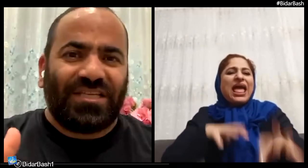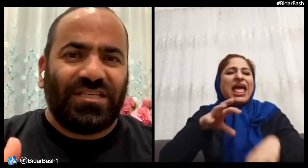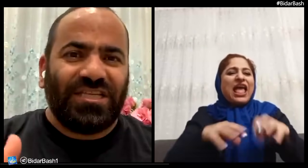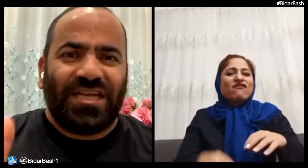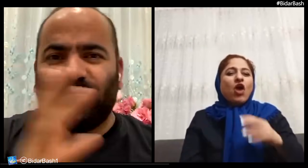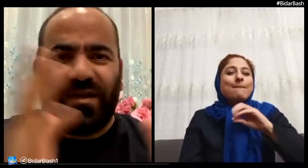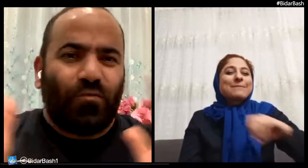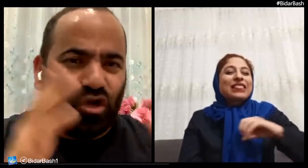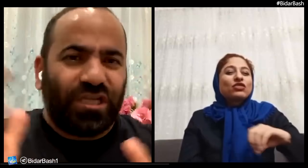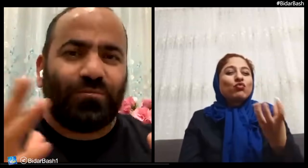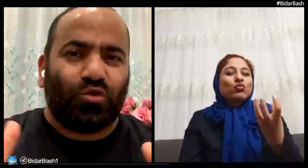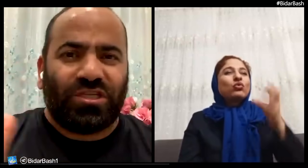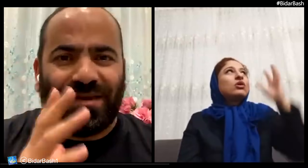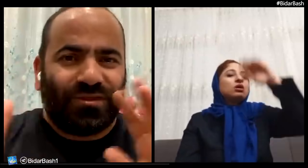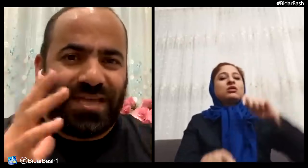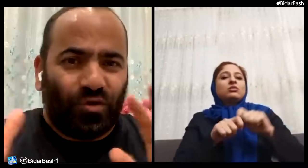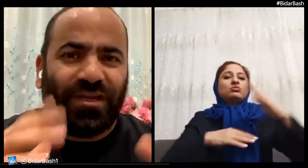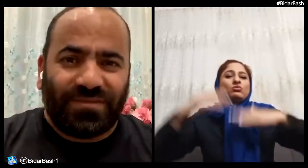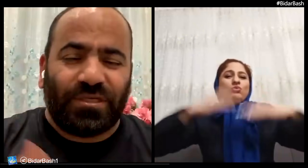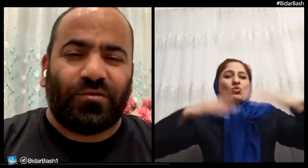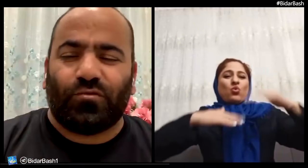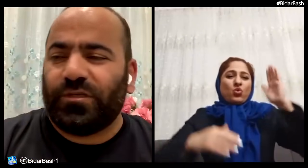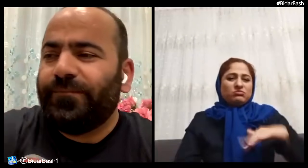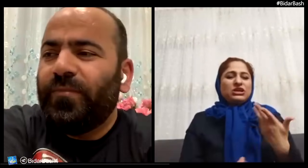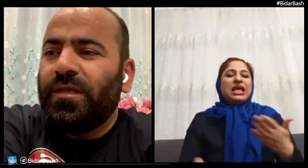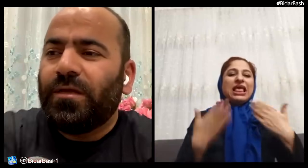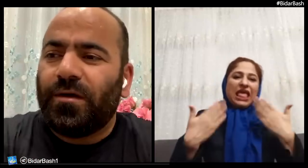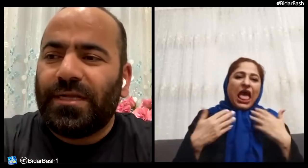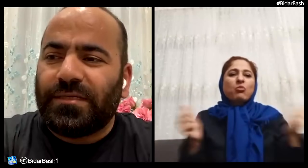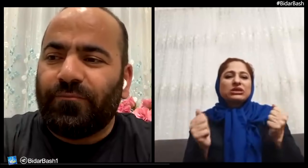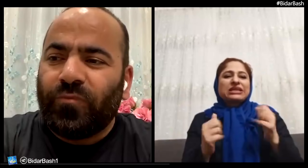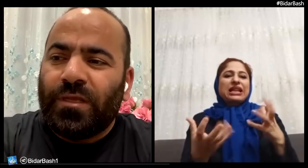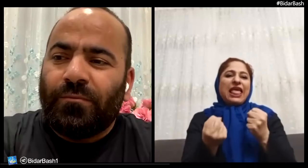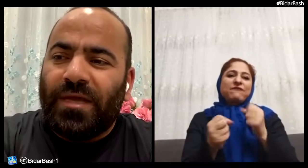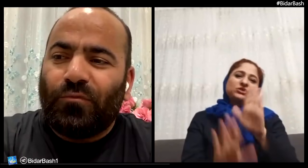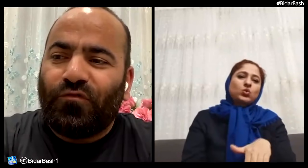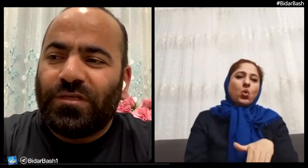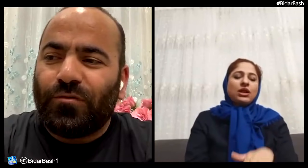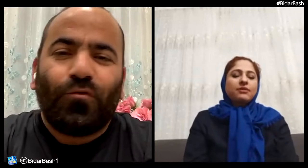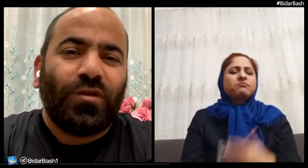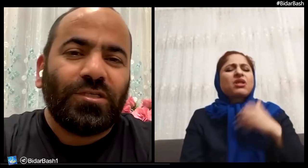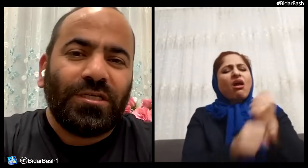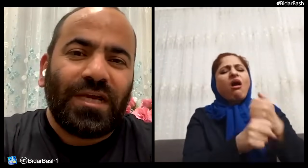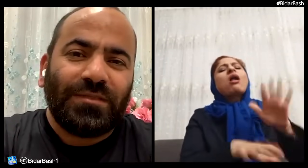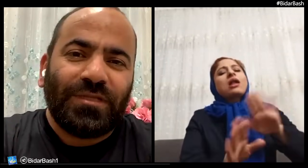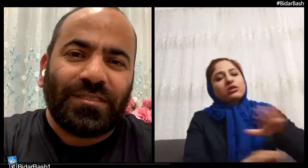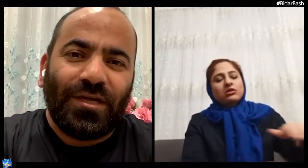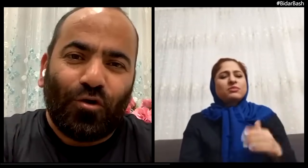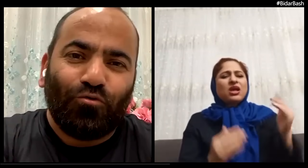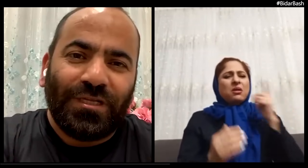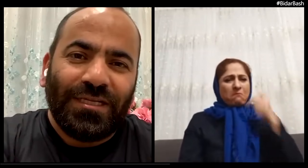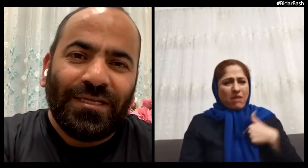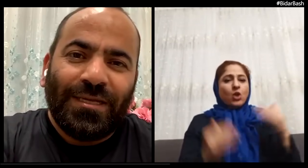خیلی سنگین نشه، از اون برم عایق میشد، گرما سرما رو حفظ میکرد تو خونه، کار ندارم. بعد میگفت که یارو خونه اجاره کرده بود